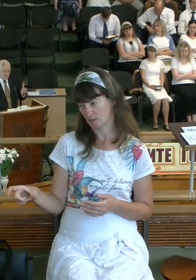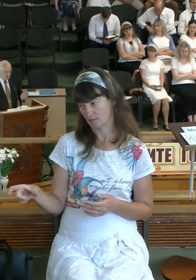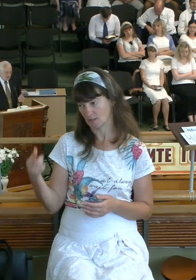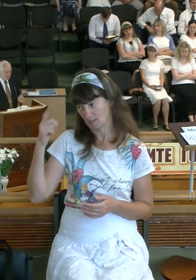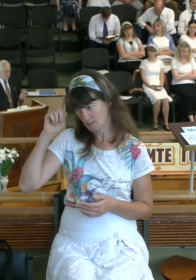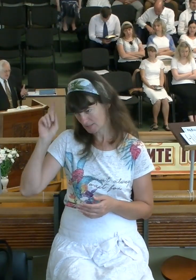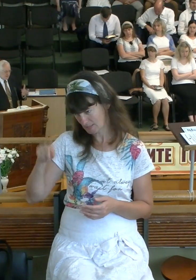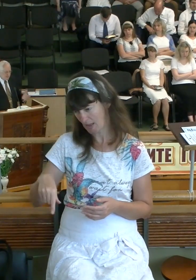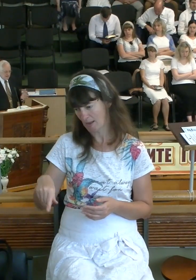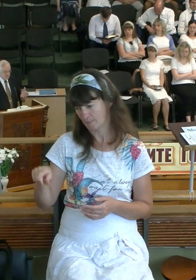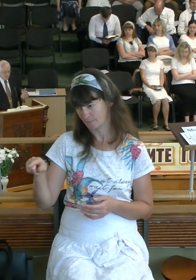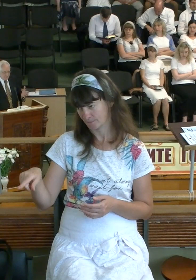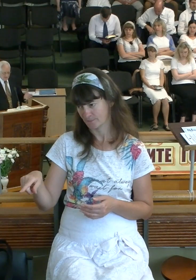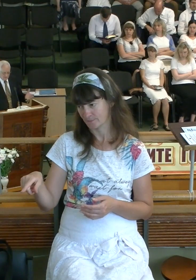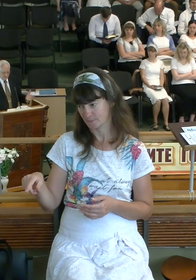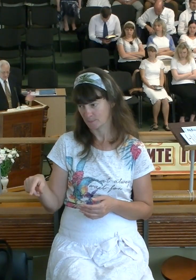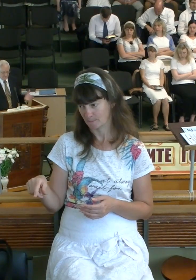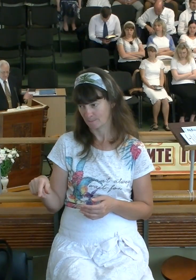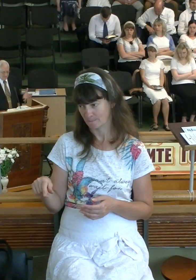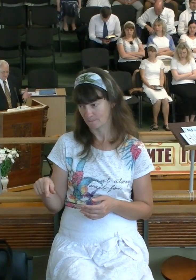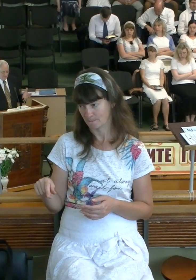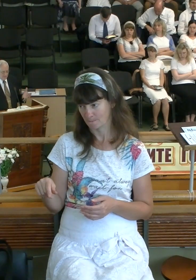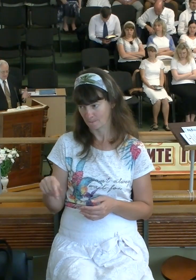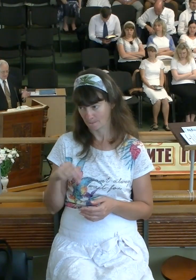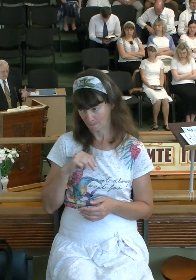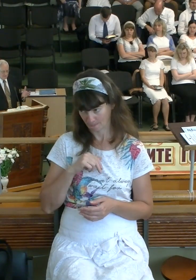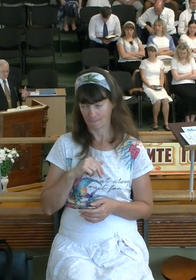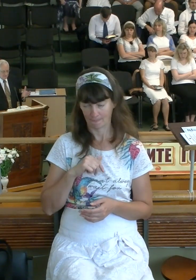как говорит человек до уверования.